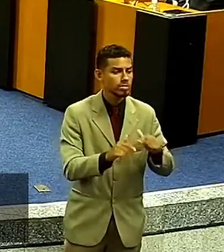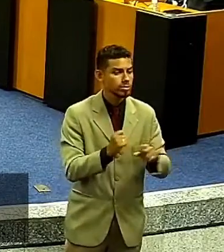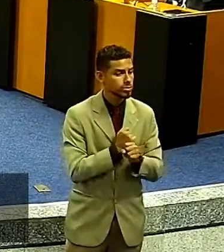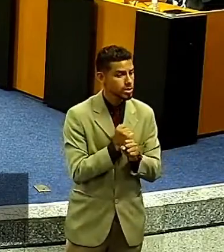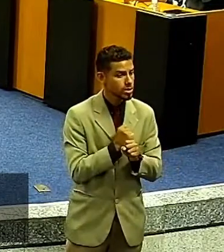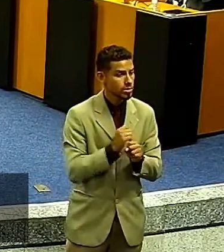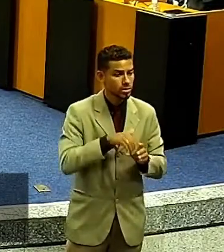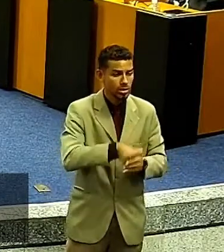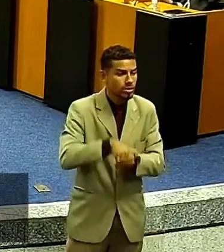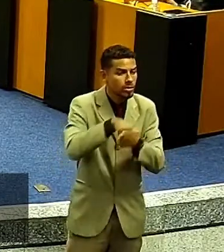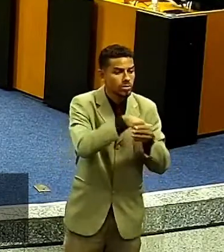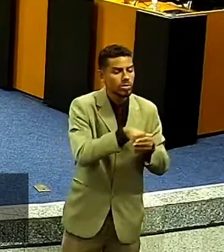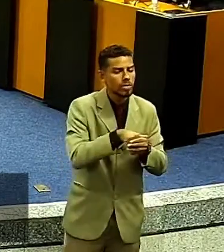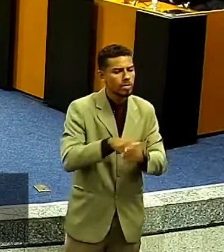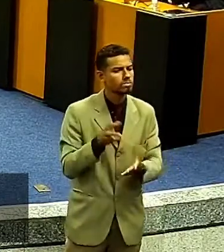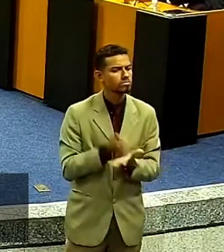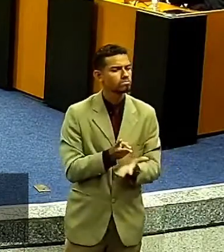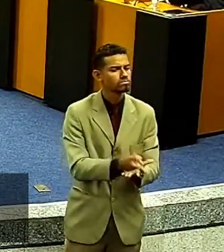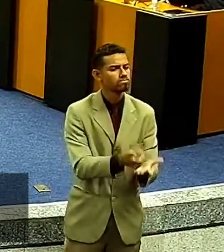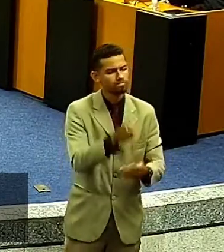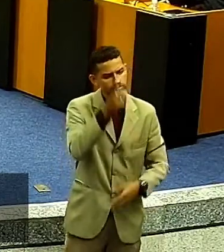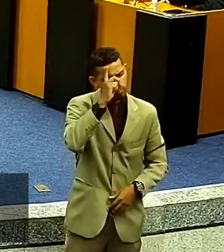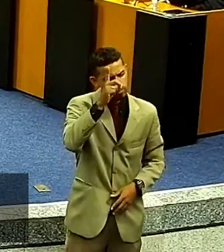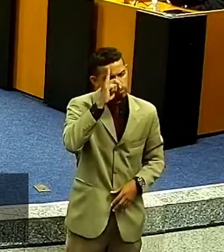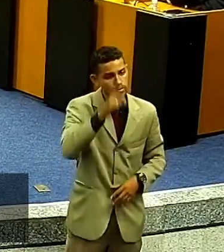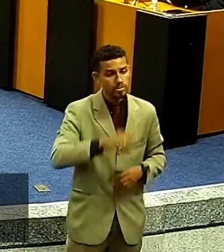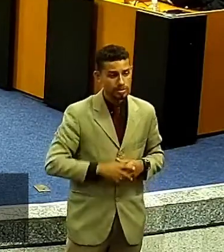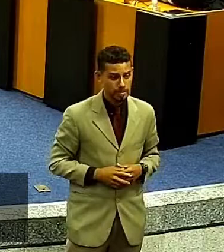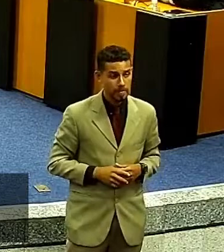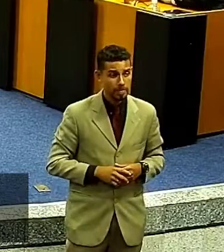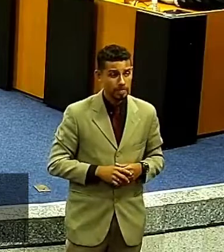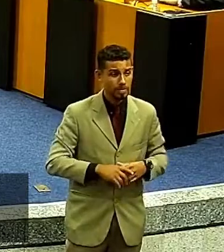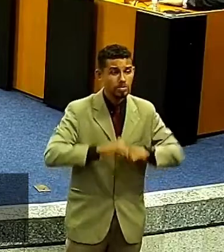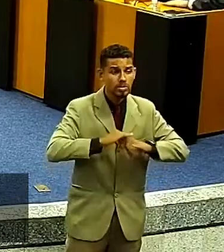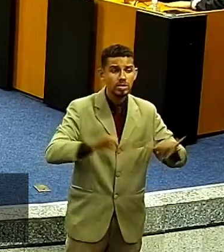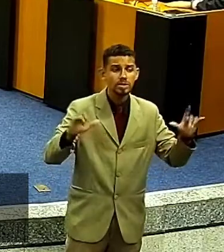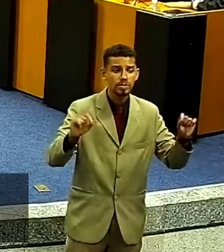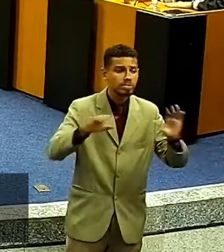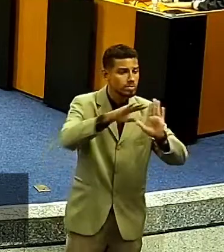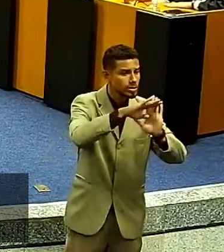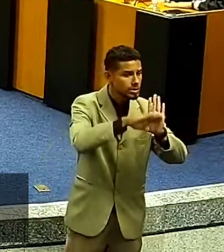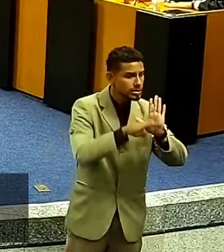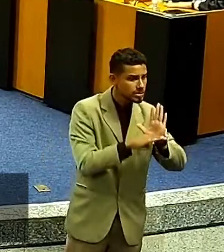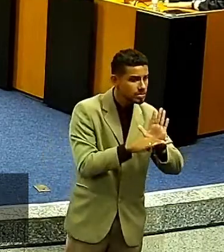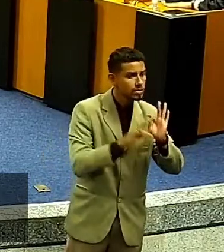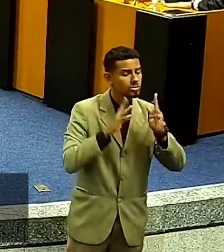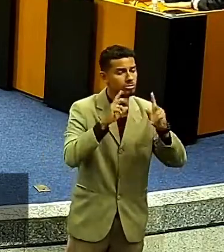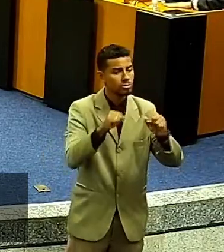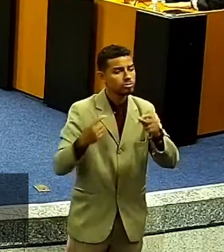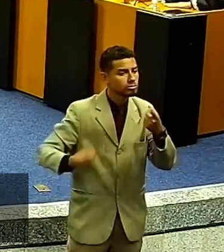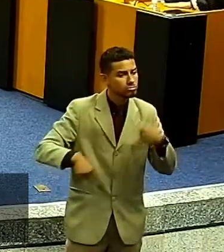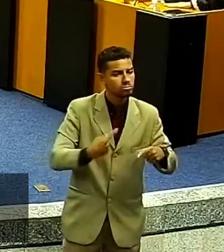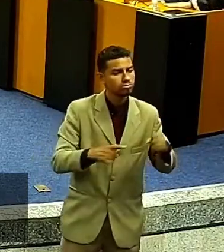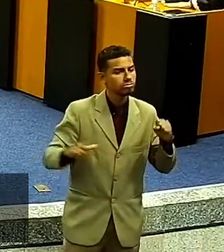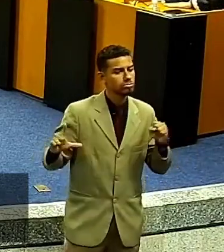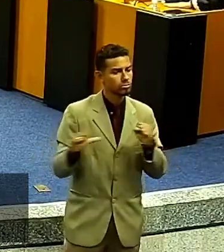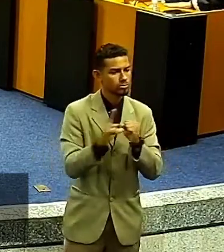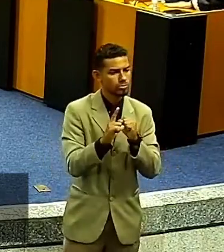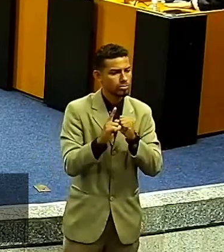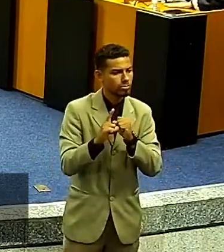eleitoral mas todo tempo e o tempo todo e adianto que o planejamento e toda a logística sobre as